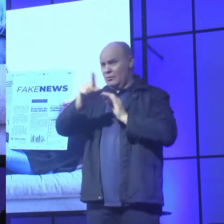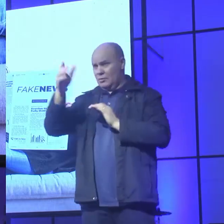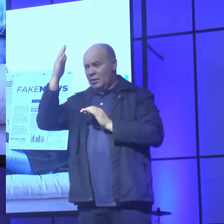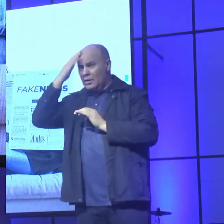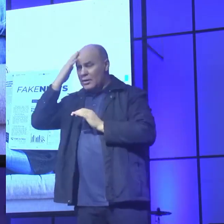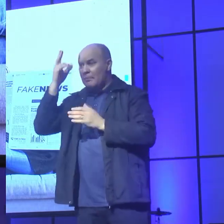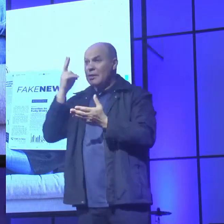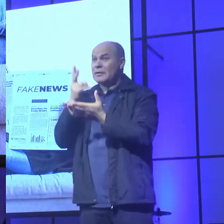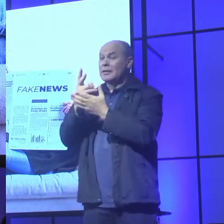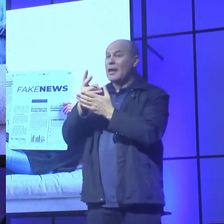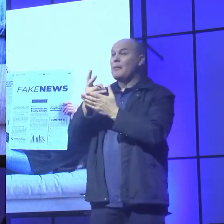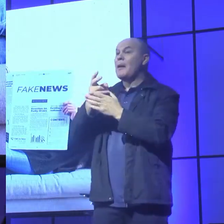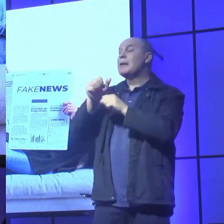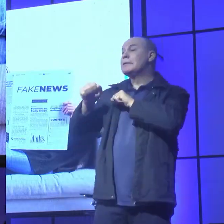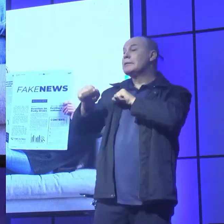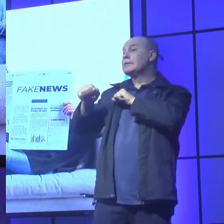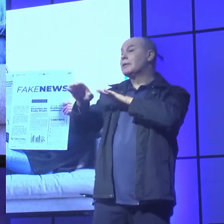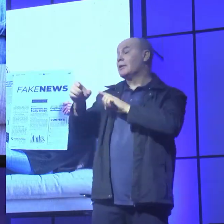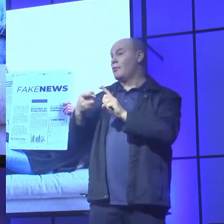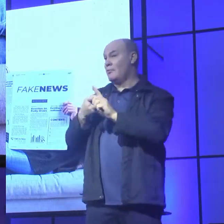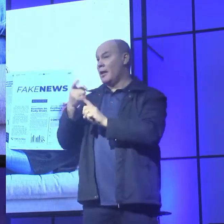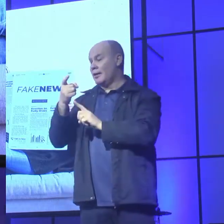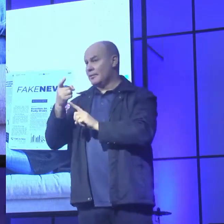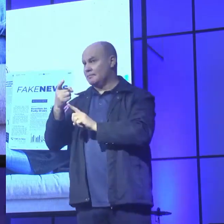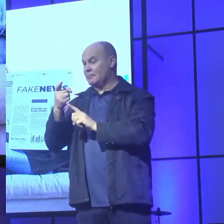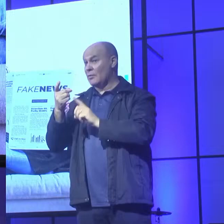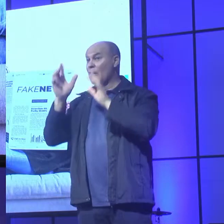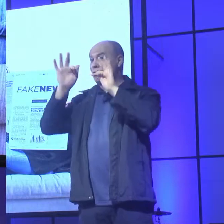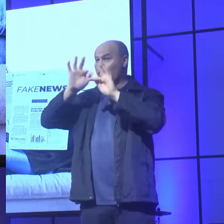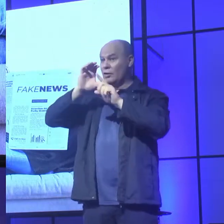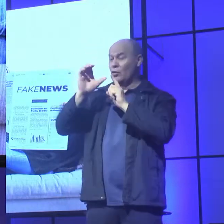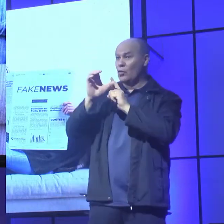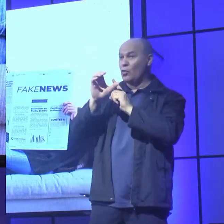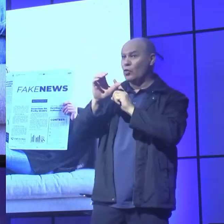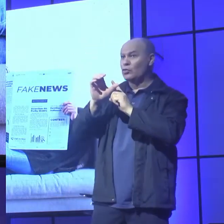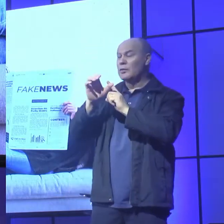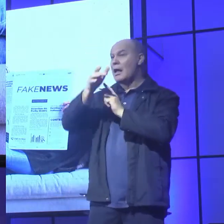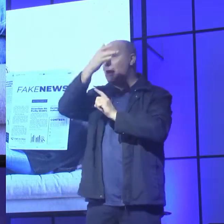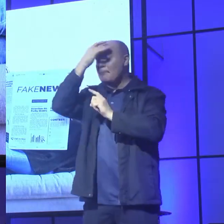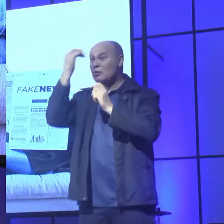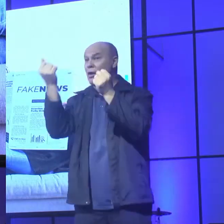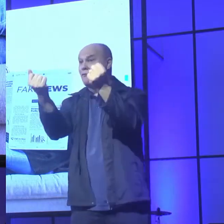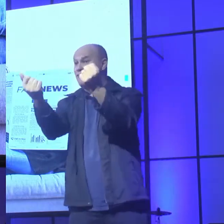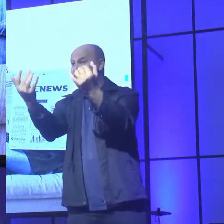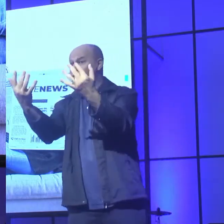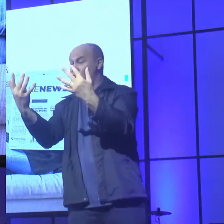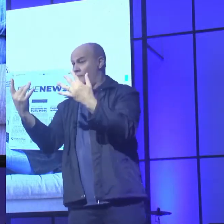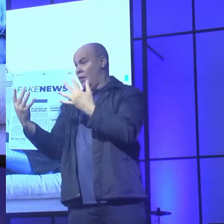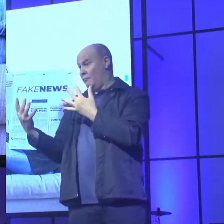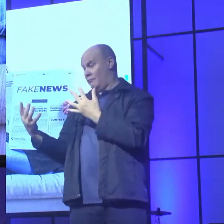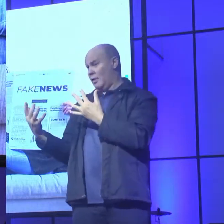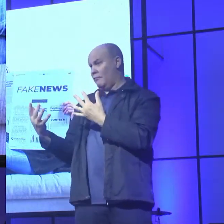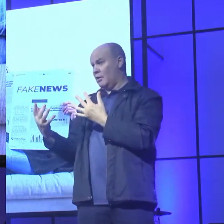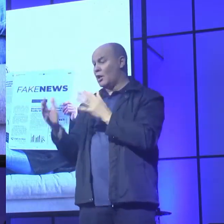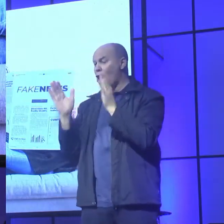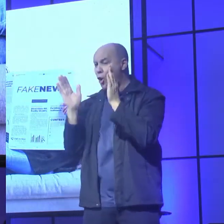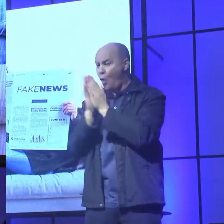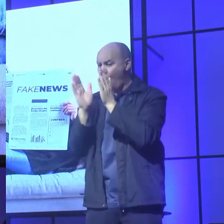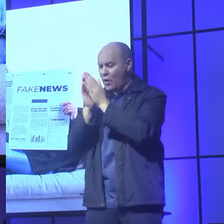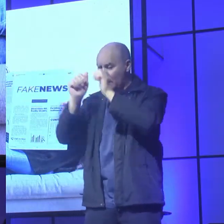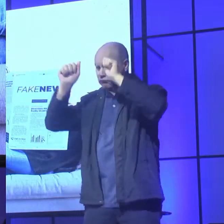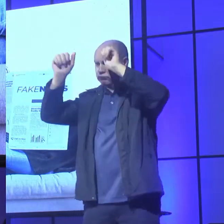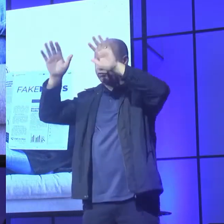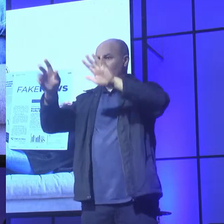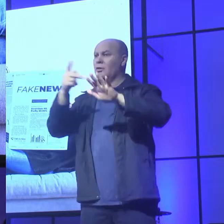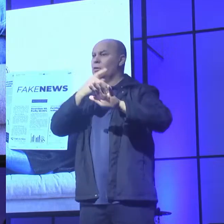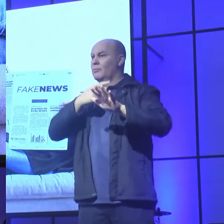final do culto. Aqui na frente, os pastores estarão aqui por alguma oração específica que você tenha e você quer compartilhar. Muitos